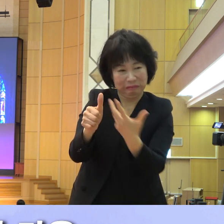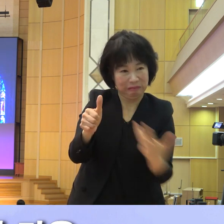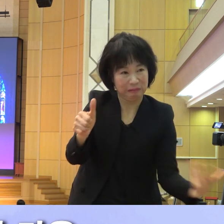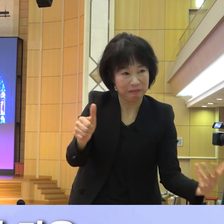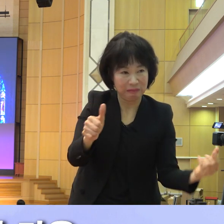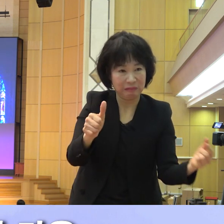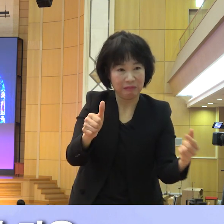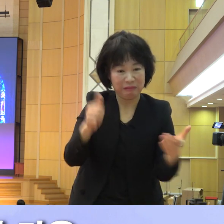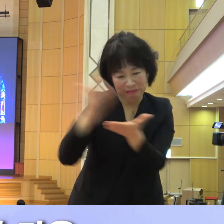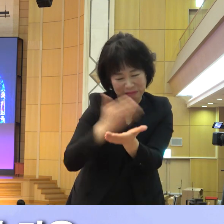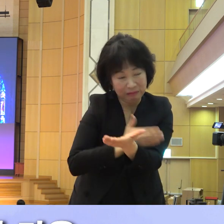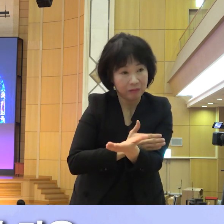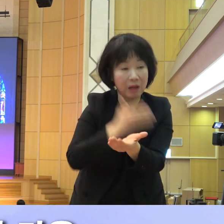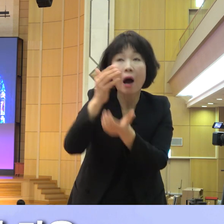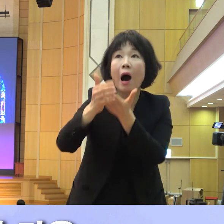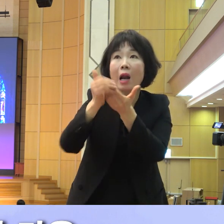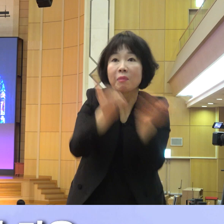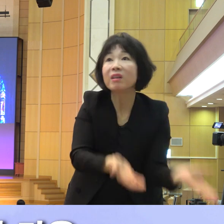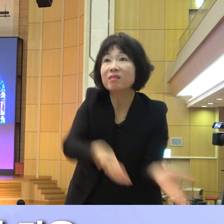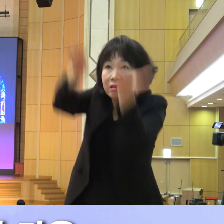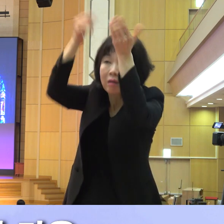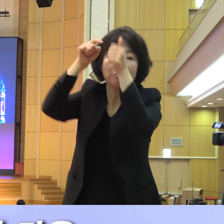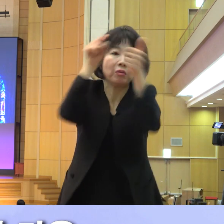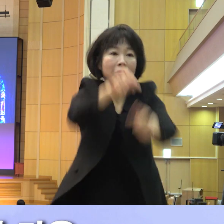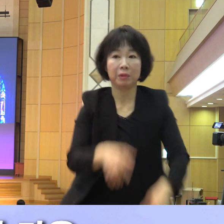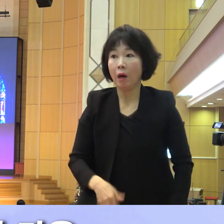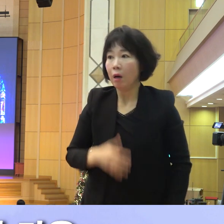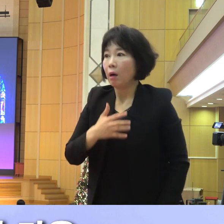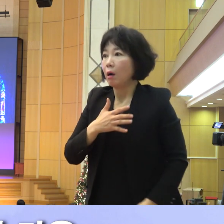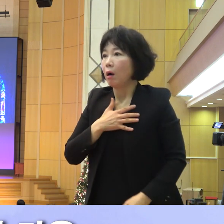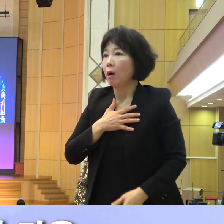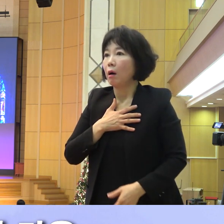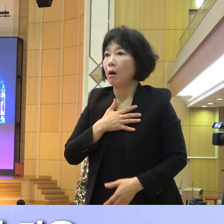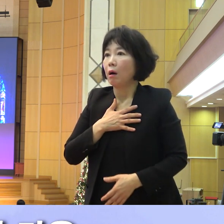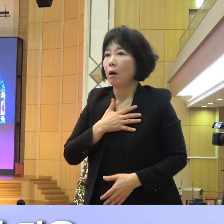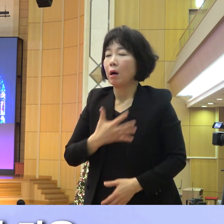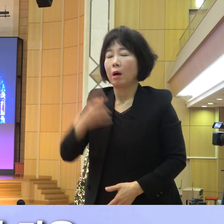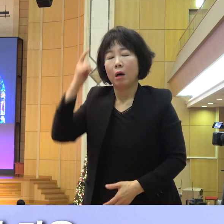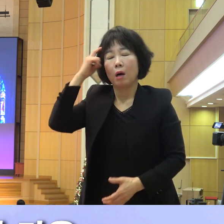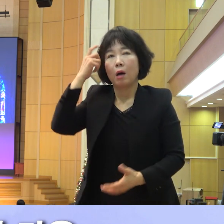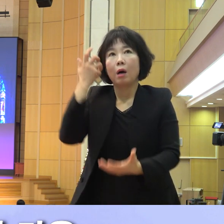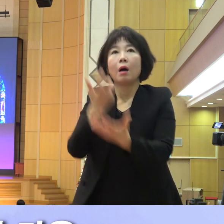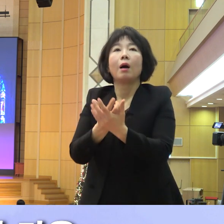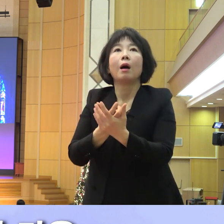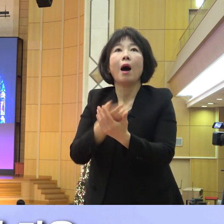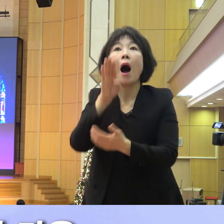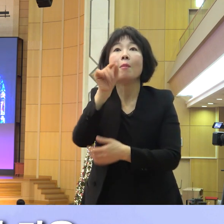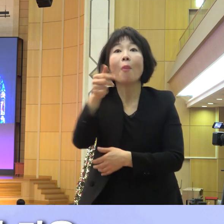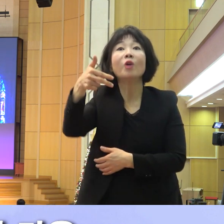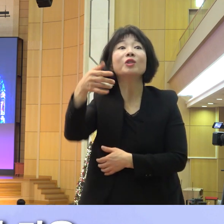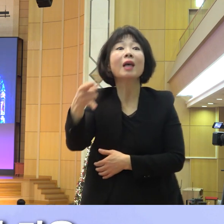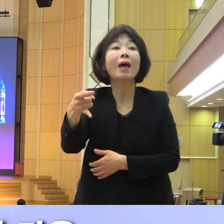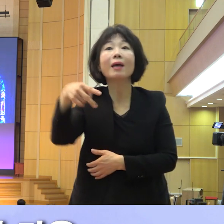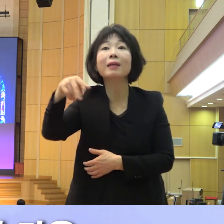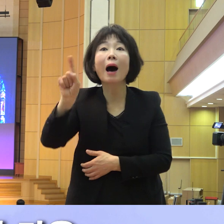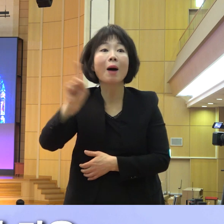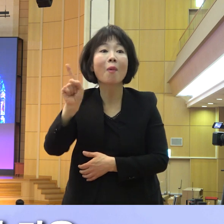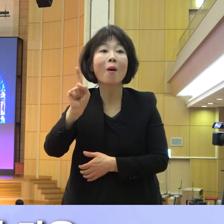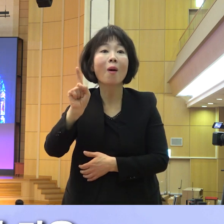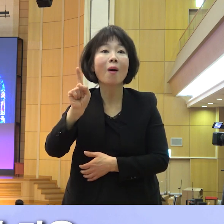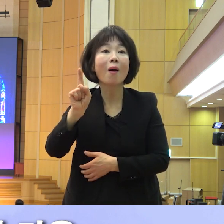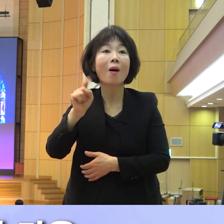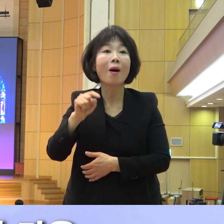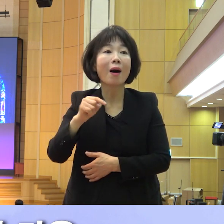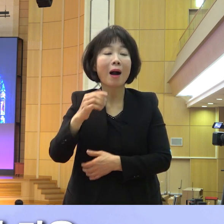것입니다. 여러분 잘 알다시피 번제라고 하는 것은 목을 베고 그리고